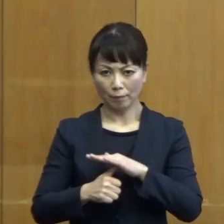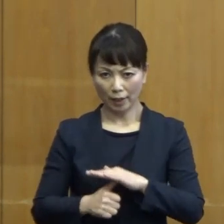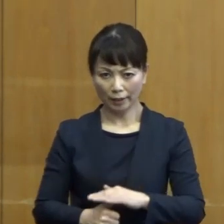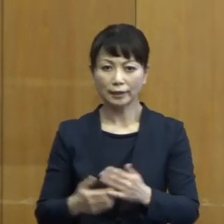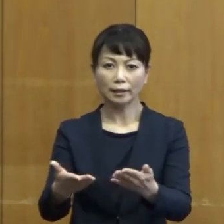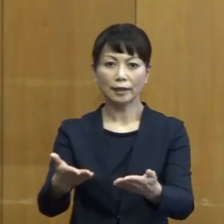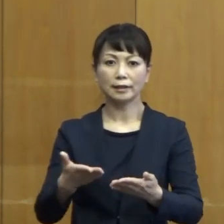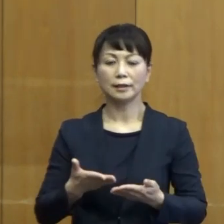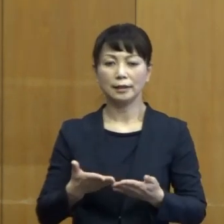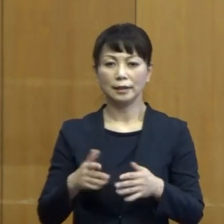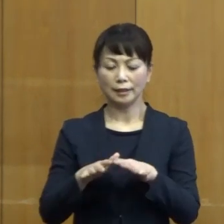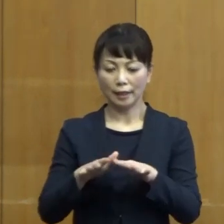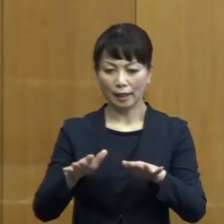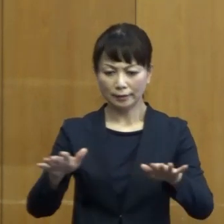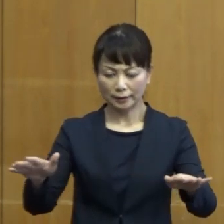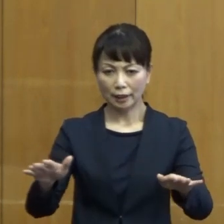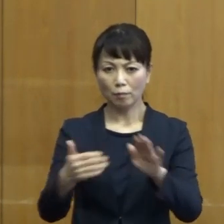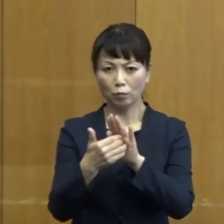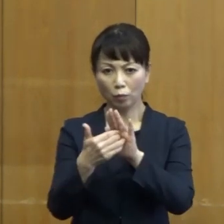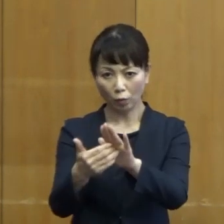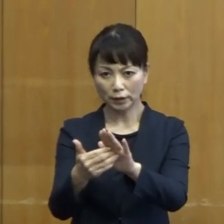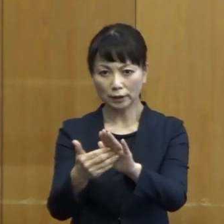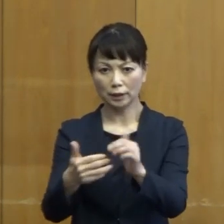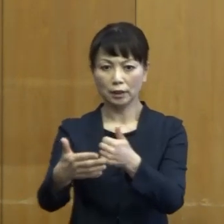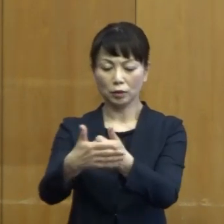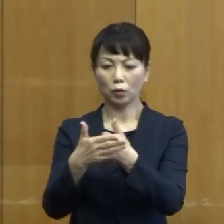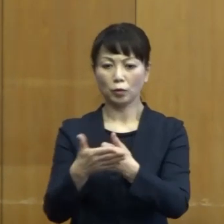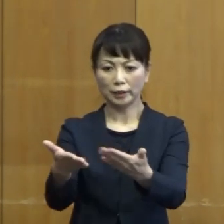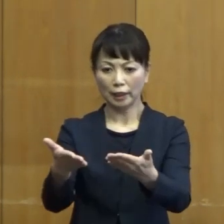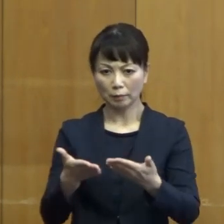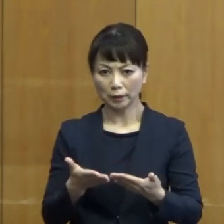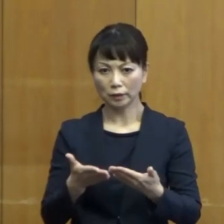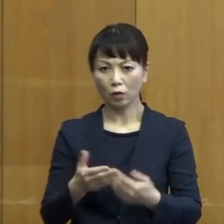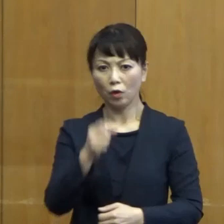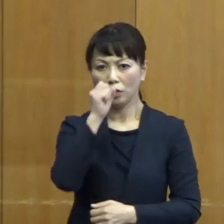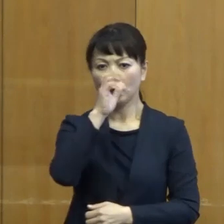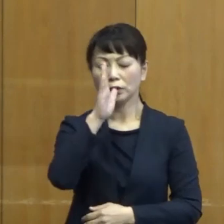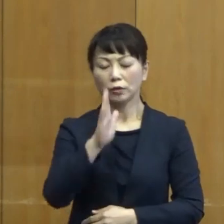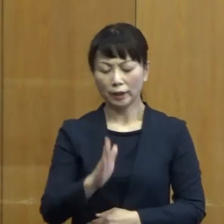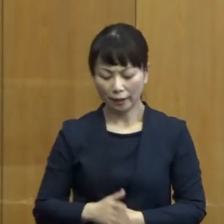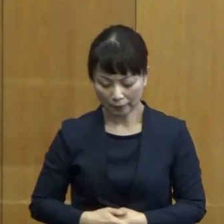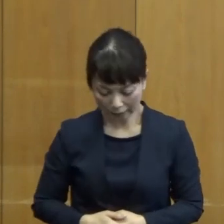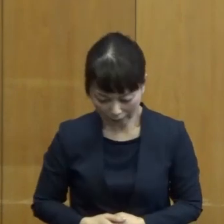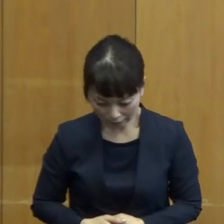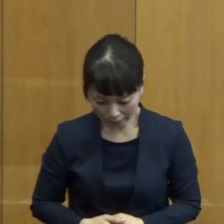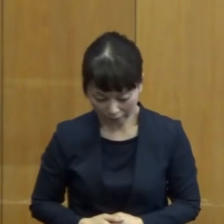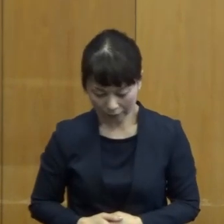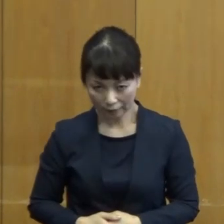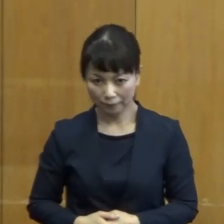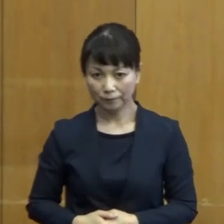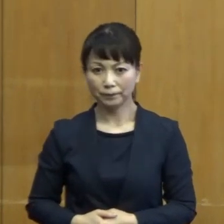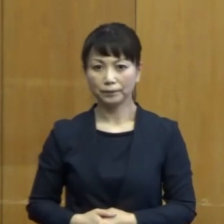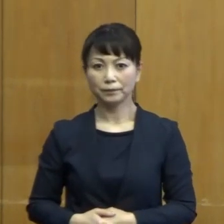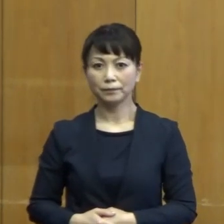辛抱いただき、感染拡大防止にご協力をいただきますようよろしくお願いいたします。